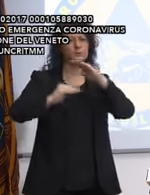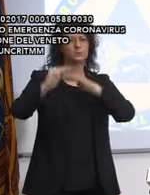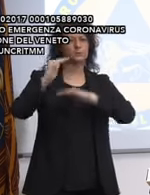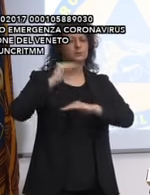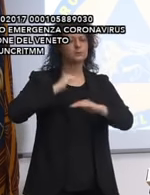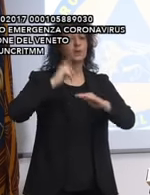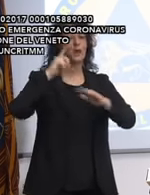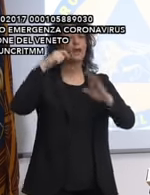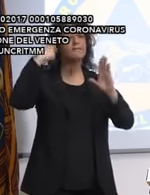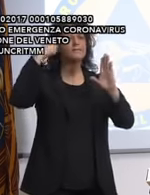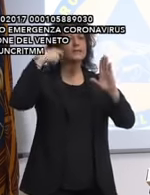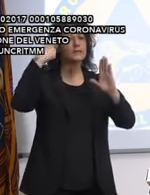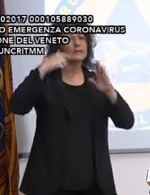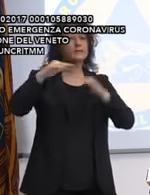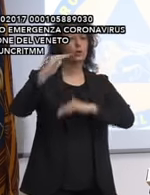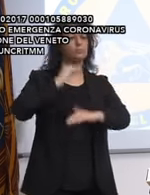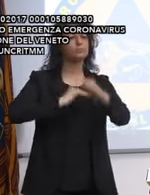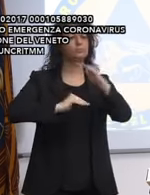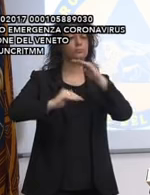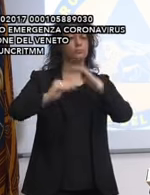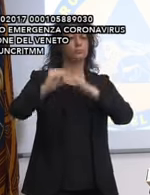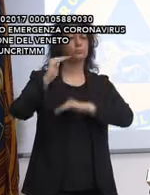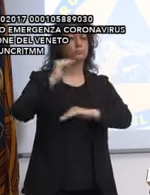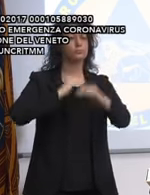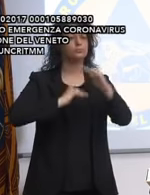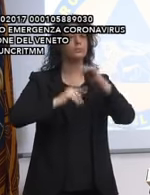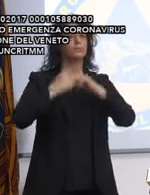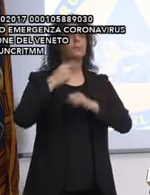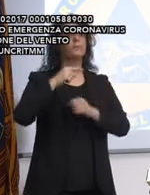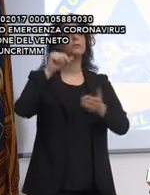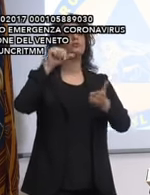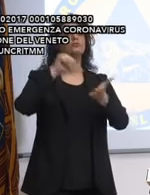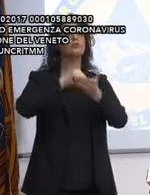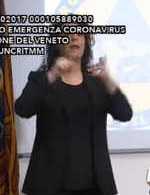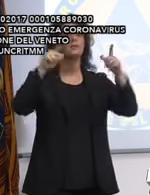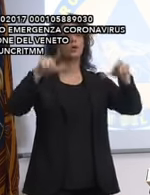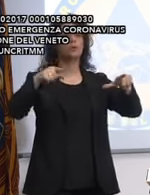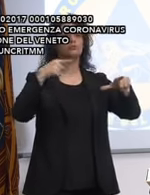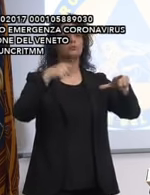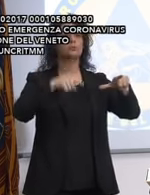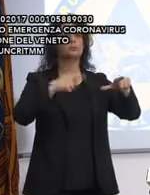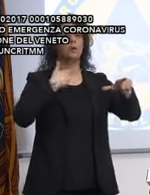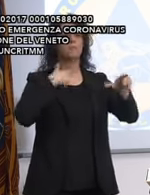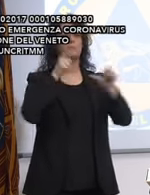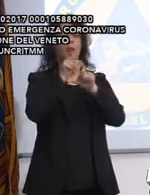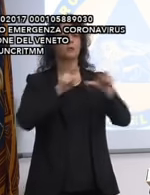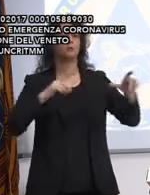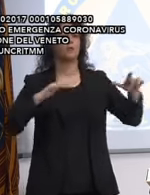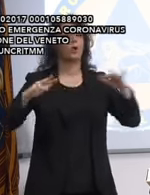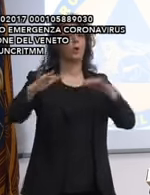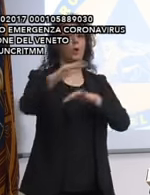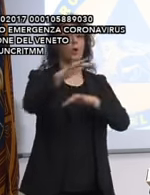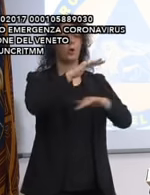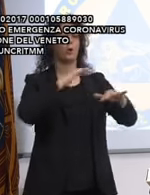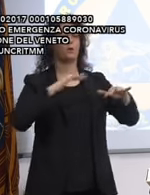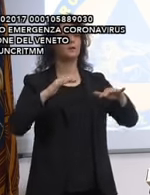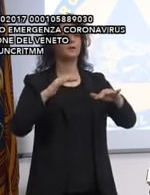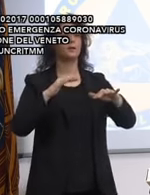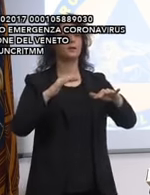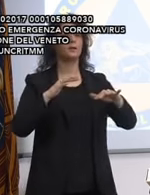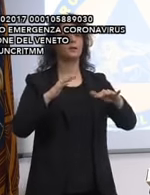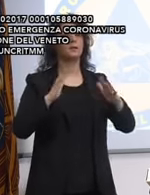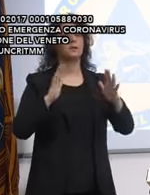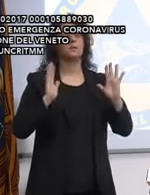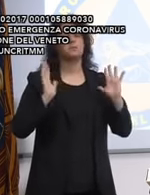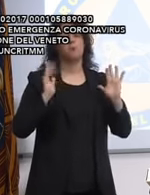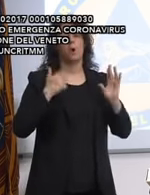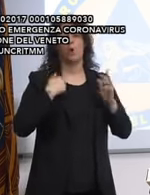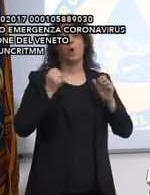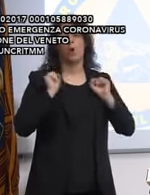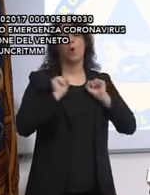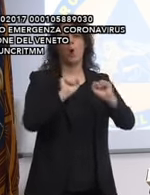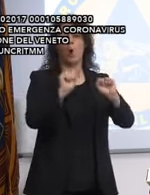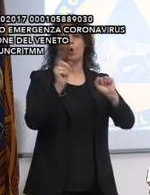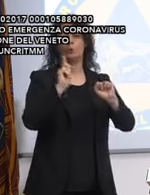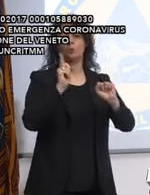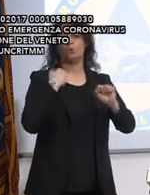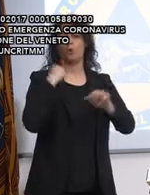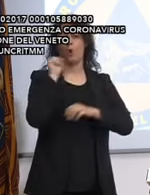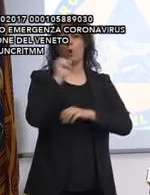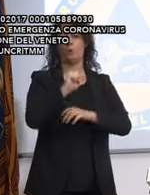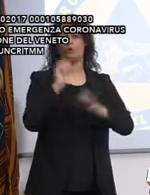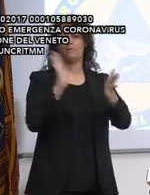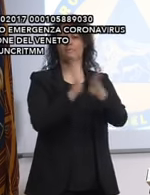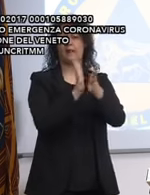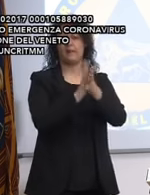delle nostre città dove c'è movida a cielo aperto. Io non ho nulla contro la festa, la movida,